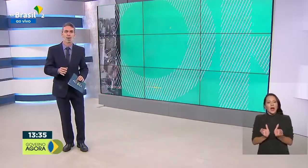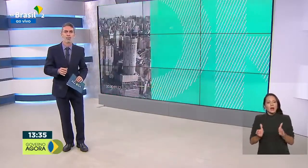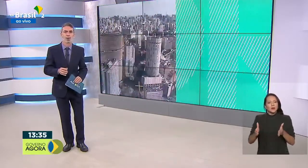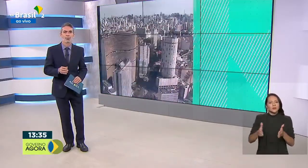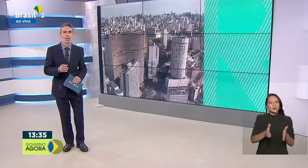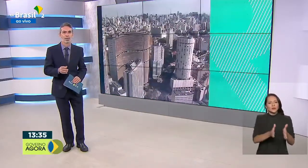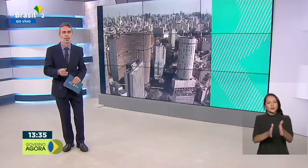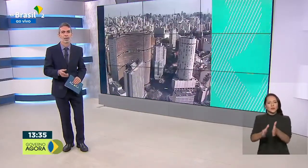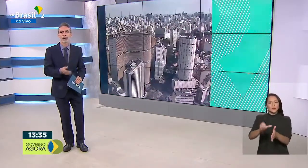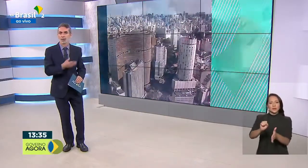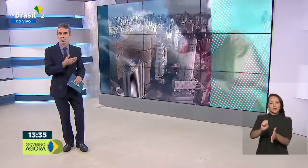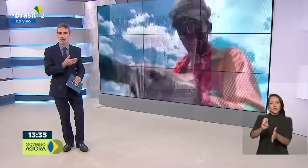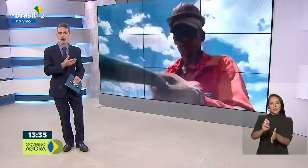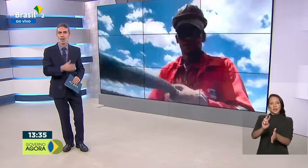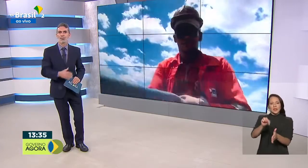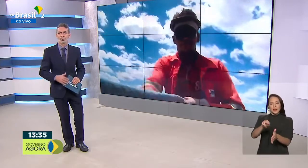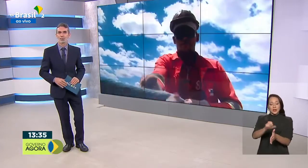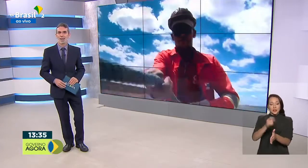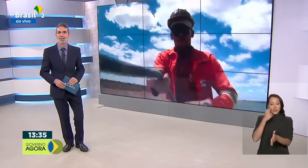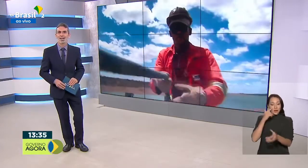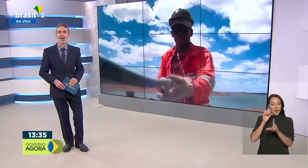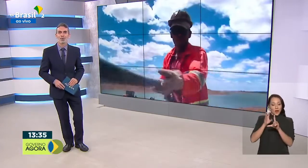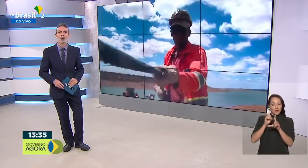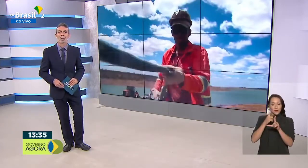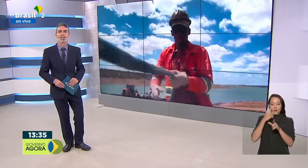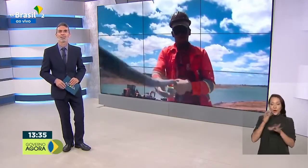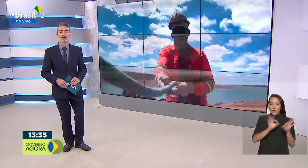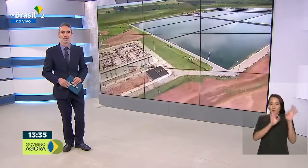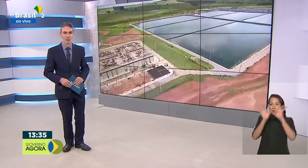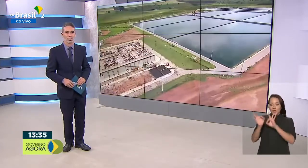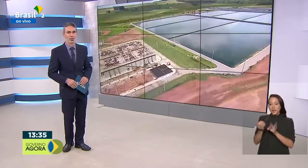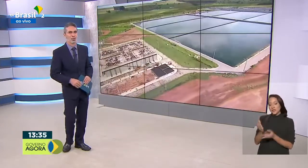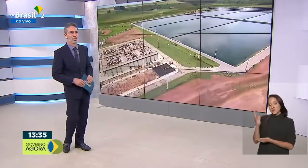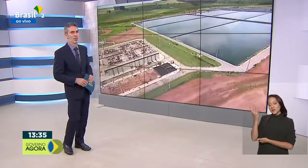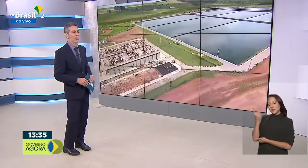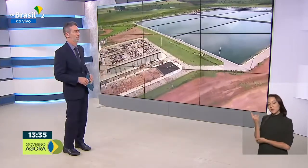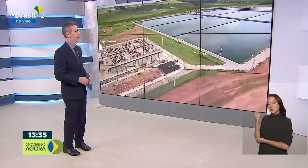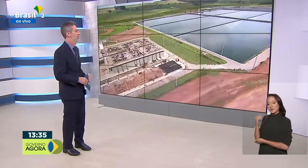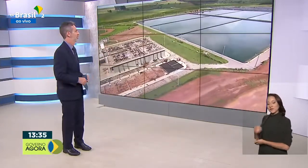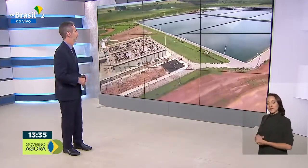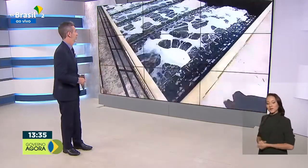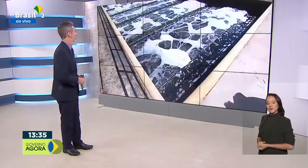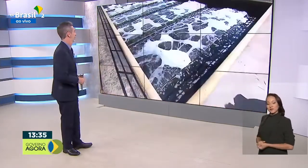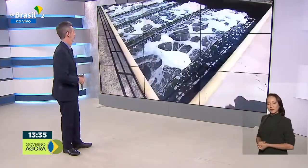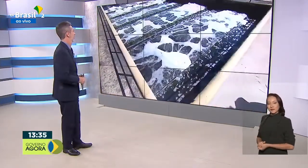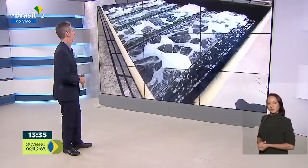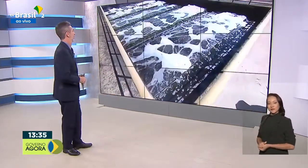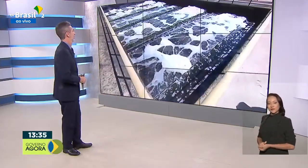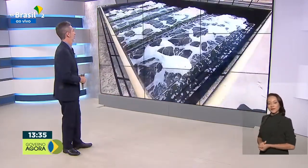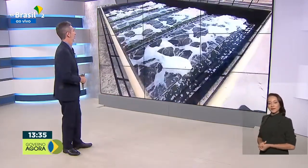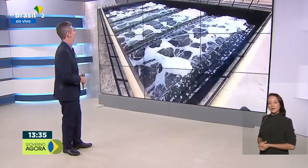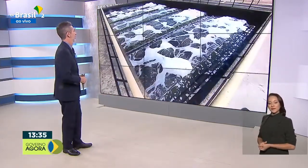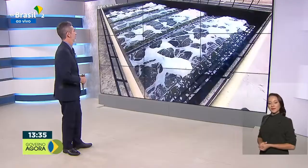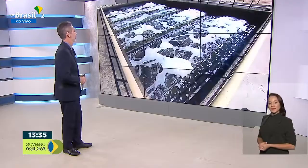definitiva do Ramal de Sertânia. E nós vamos ao vivo para lá acompanhar este evento. Veja com a gente.